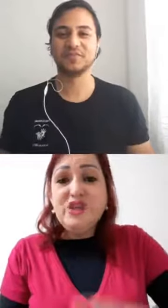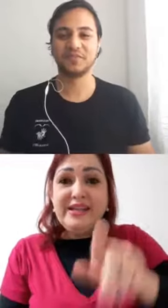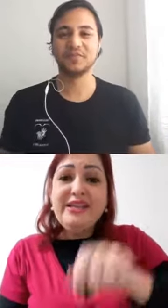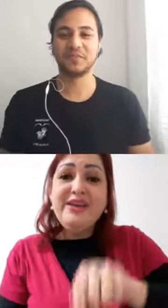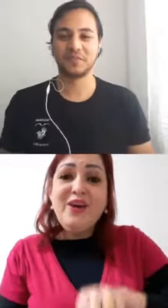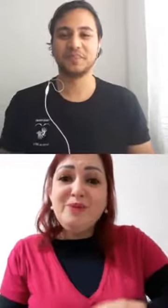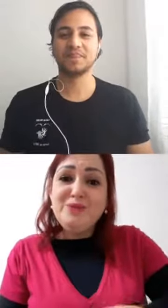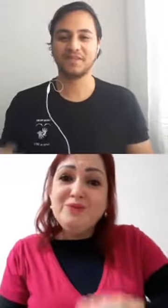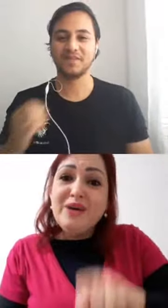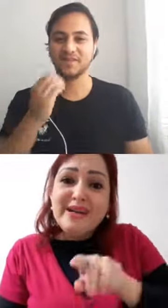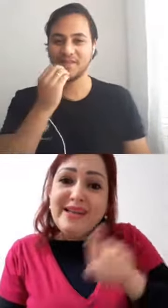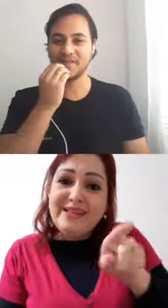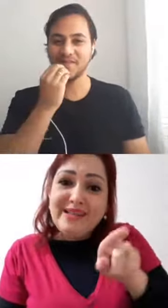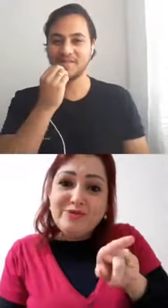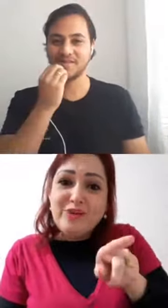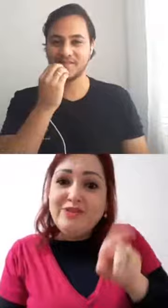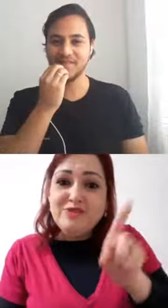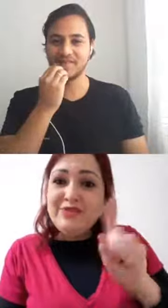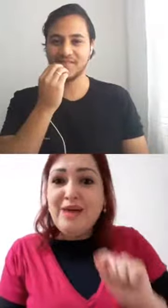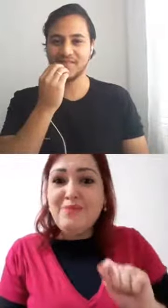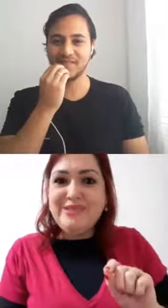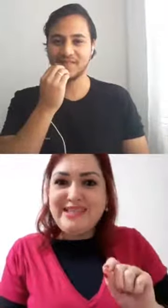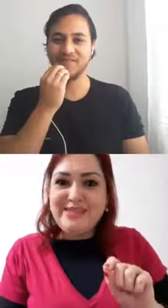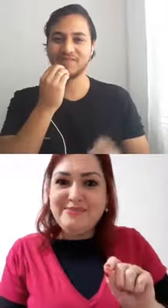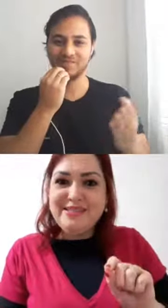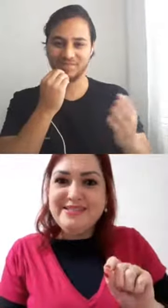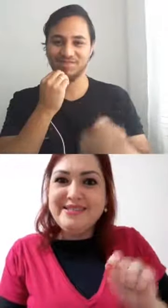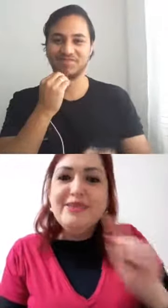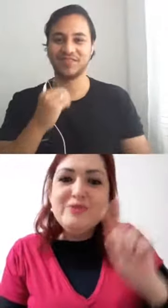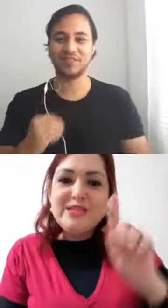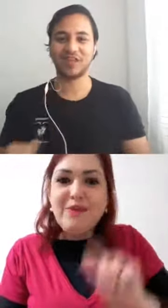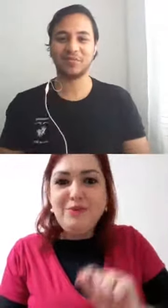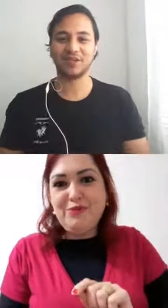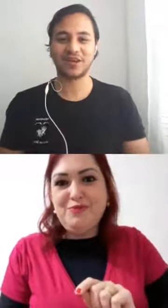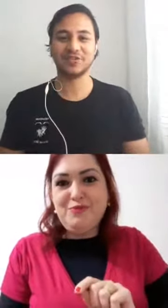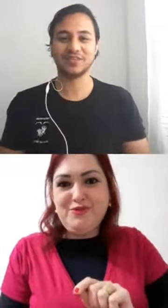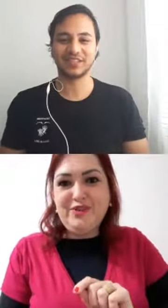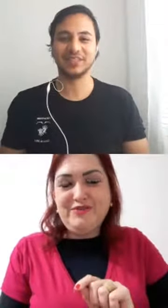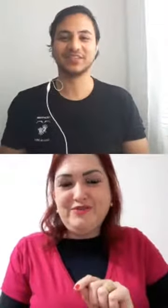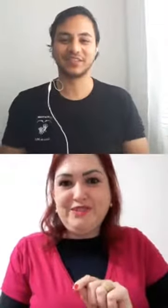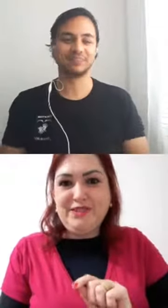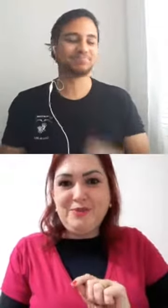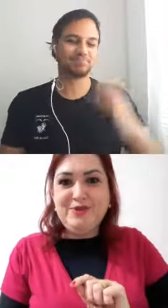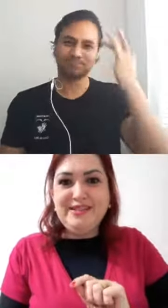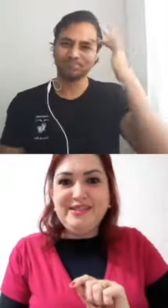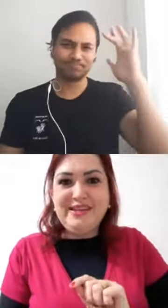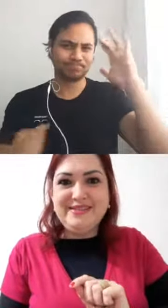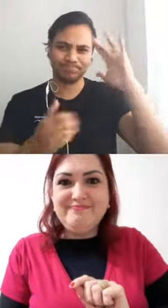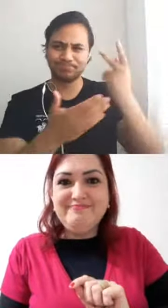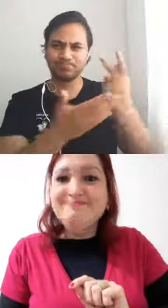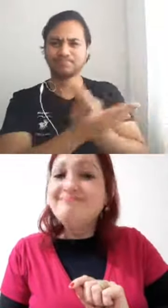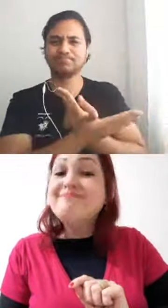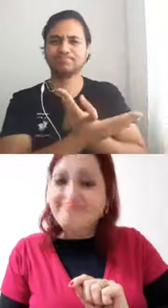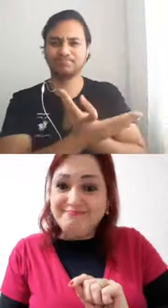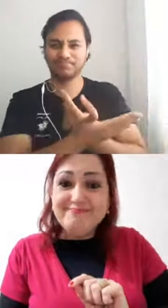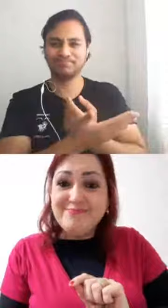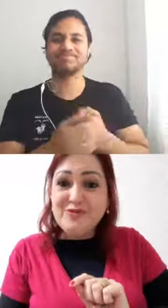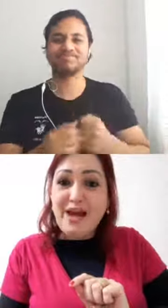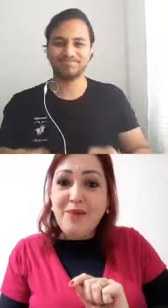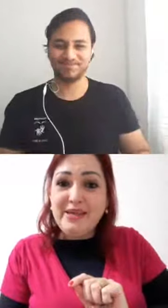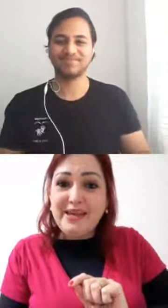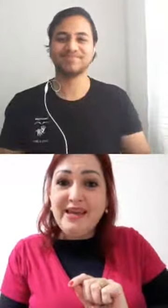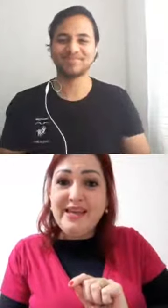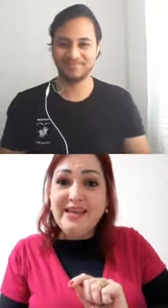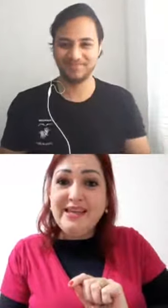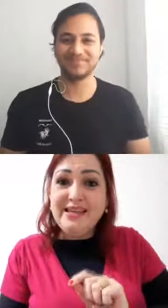só que daí, Robson, quem tá ali do lado não sabe fazer Libras. E não Não sabe sabe o que que o está profissional tá acontecendo, né? fazendo uma coisa dessa. Não